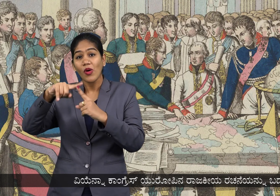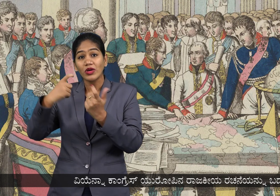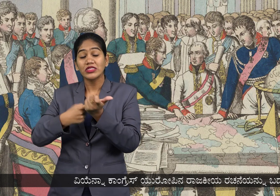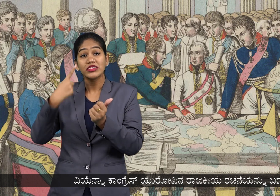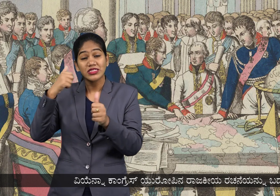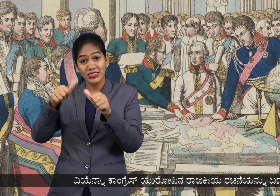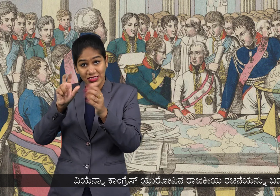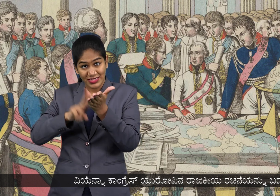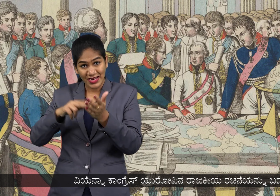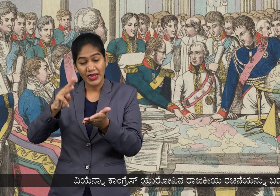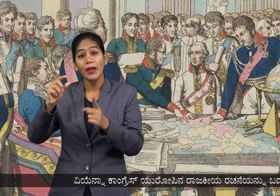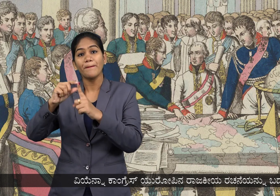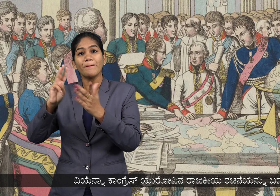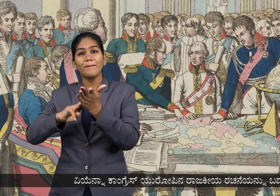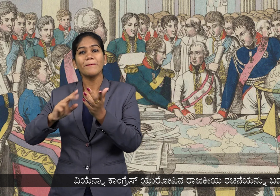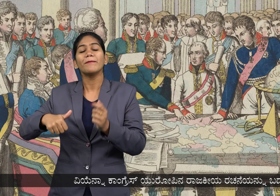ರಚನೆಯನ್ನ ಬದಲಾಯಿಸಿತು.